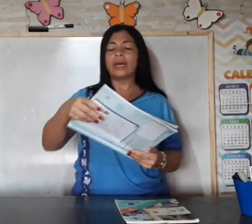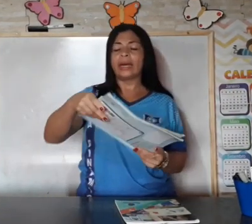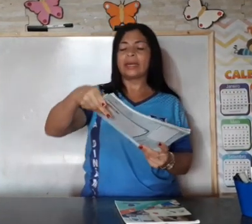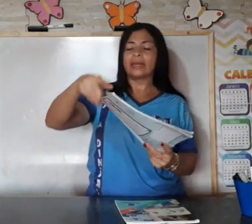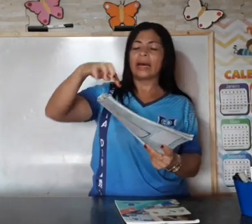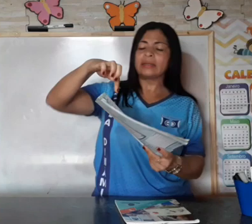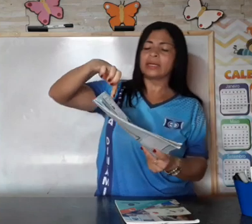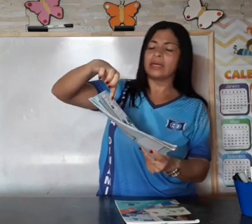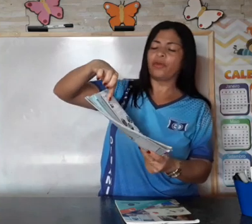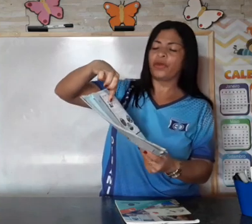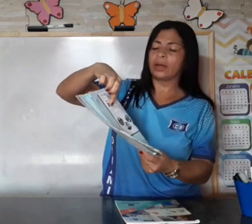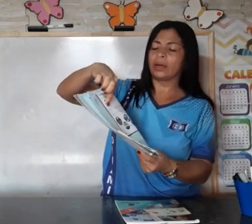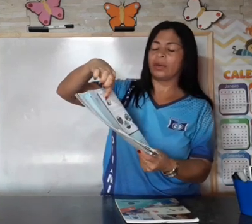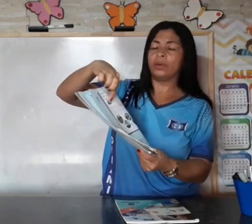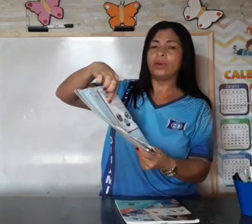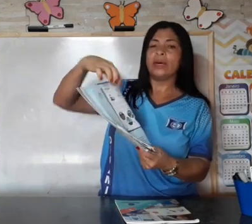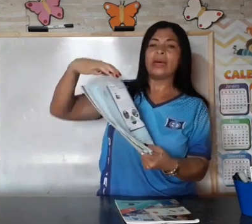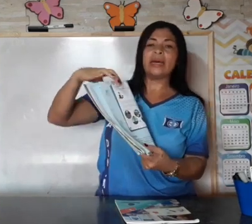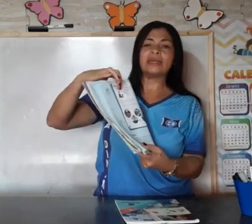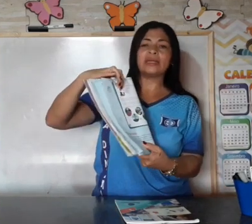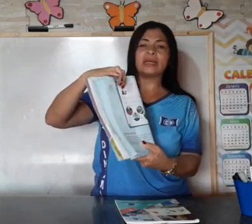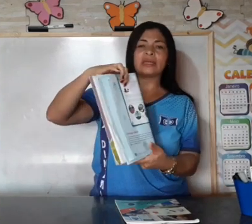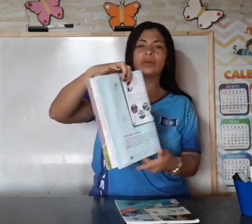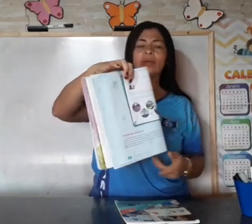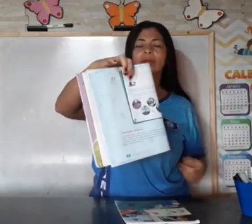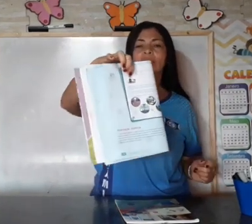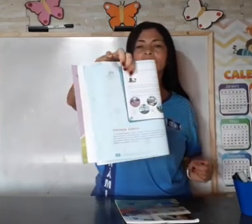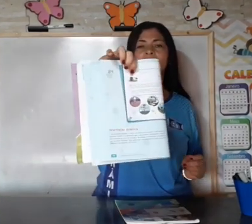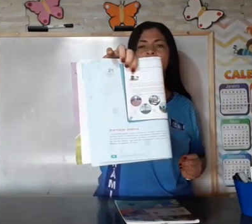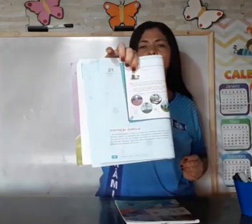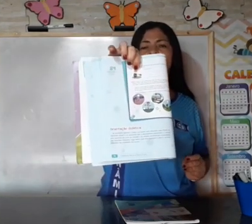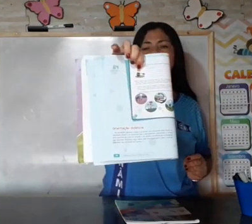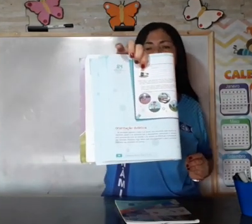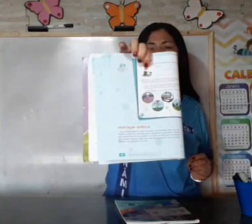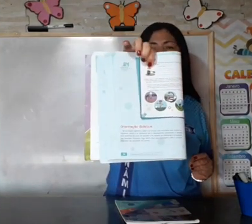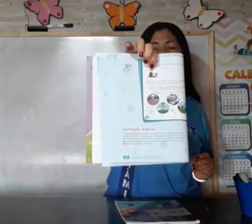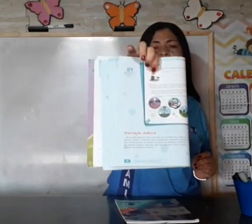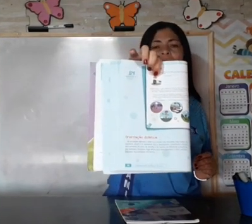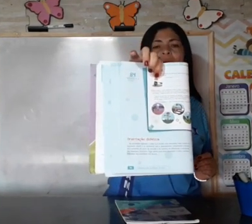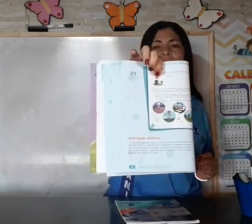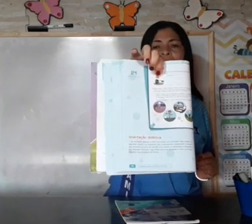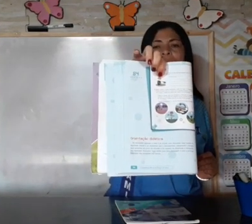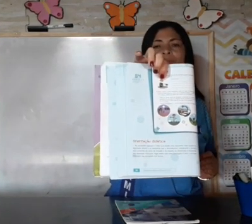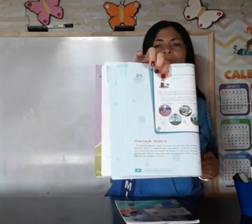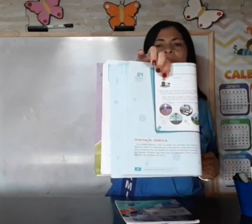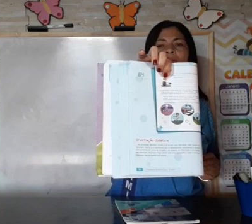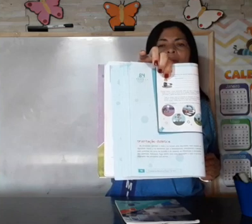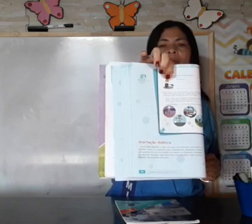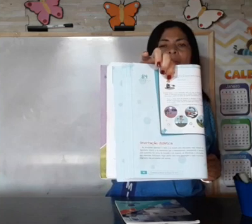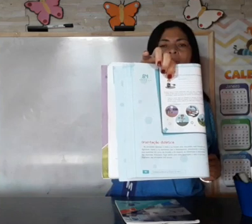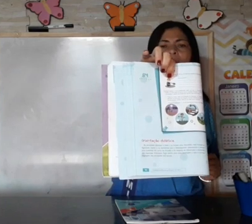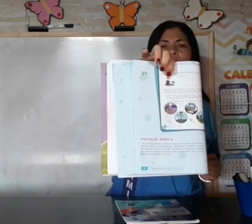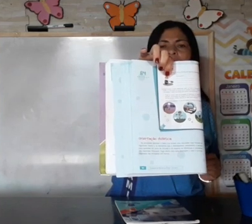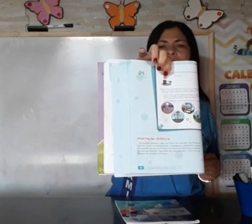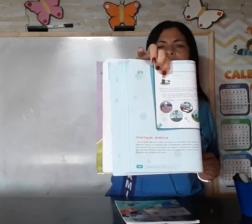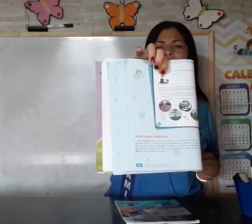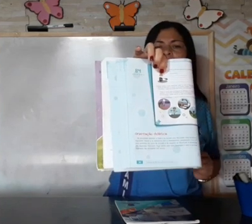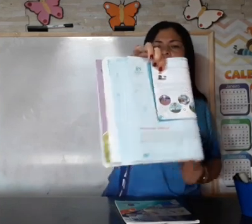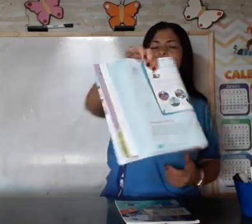que tá significando esse desenho aqui, certo? Essa sage aqui, ó. Tá bom?